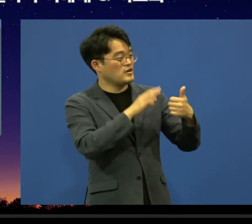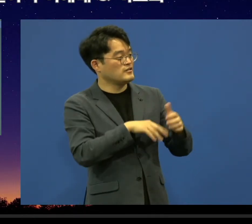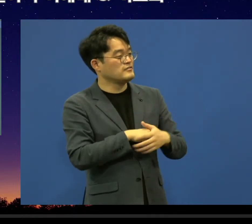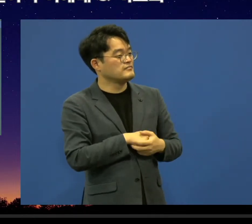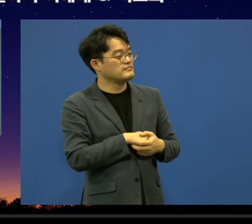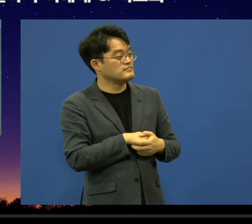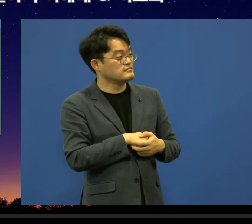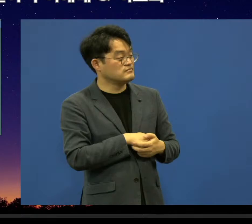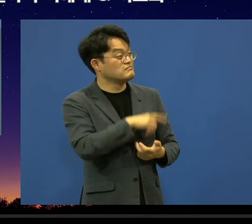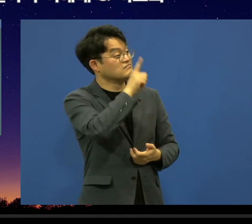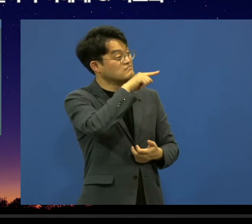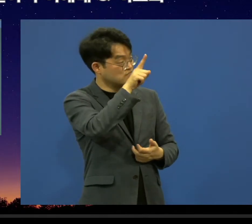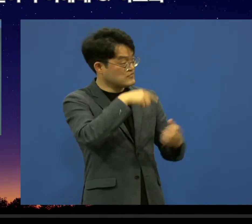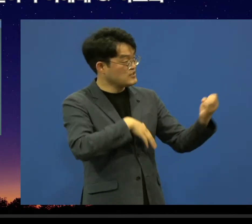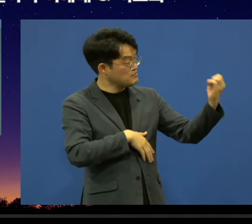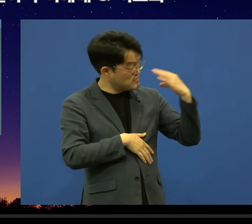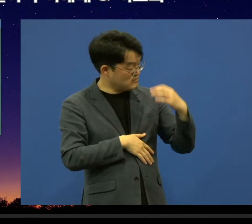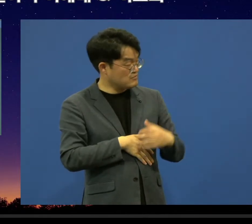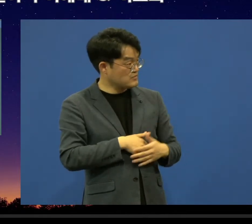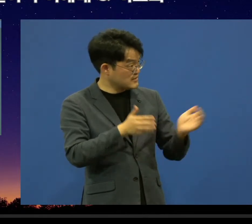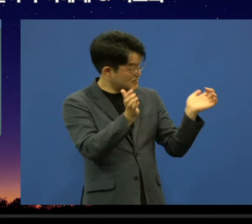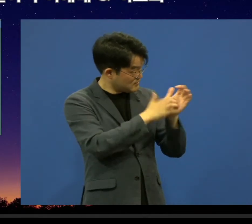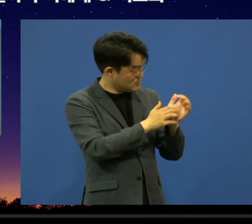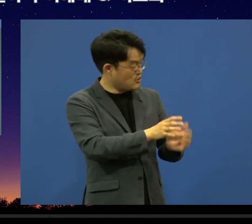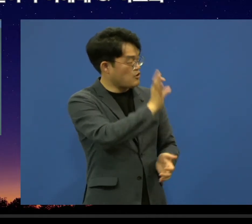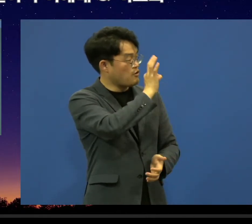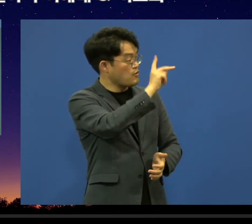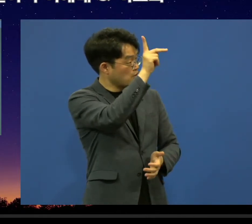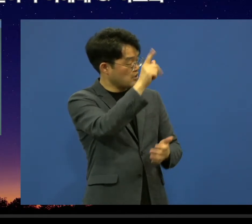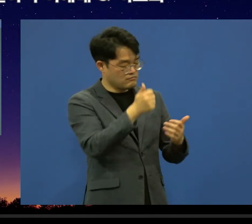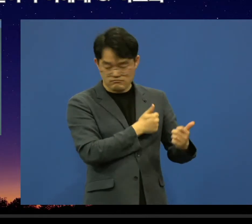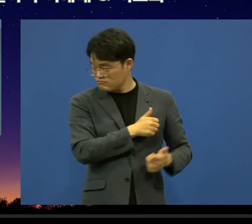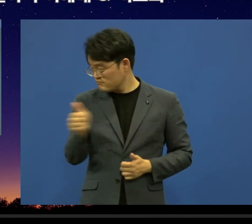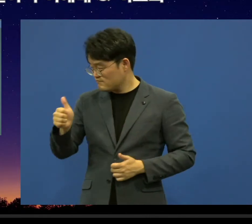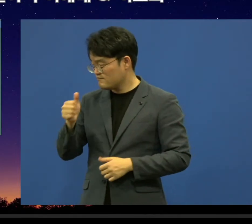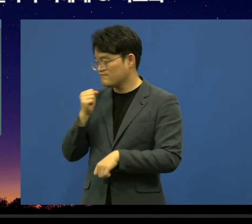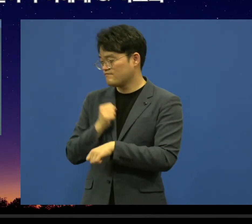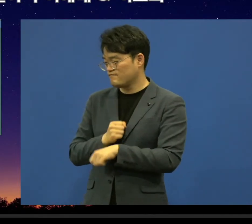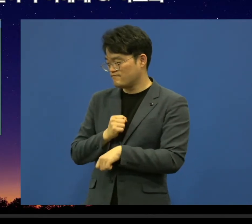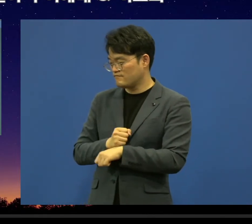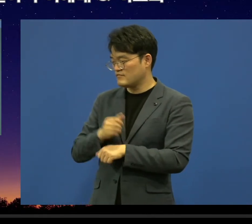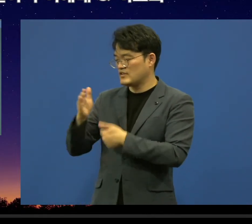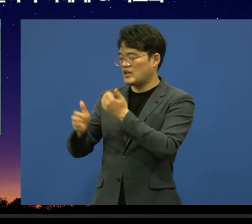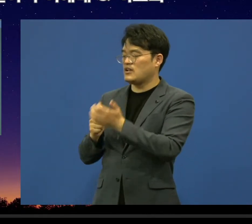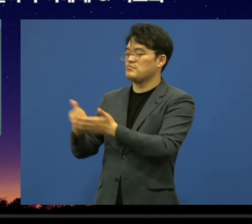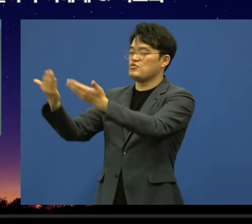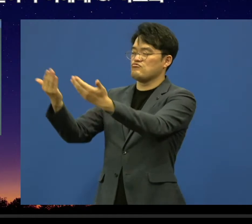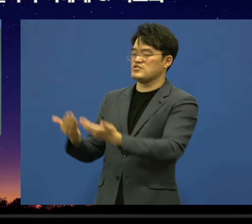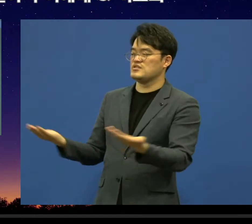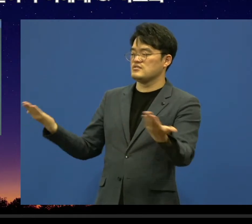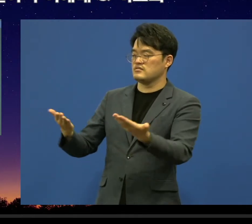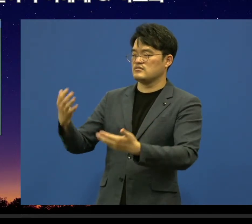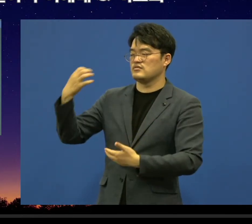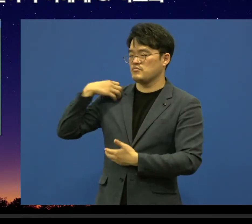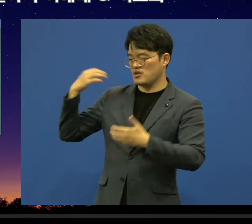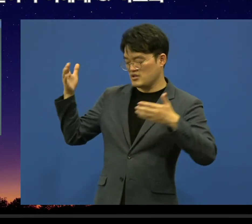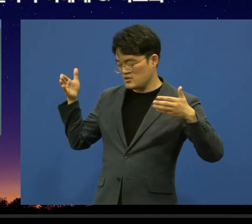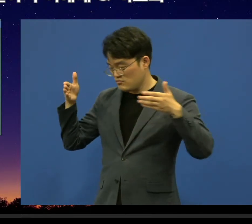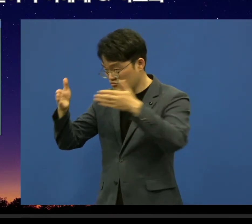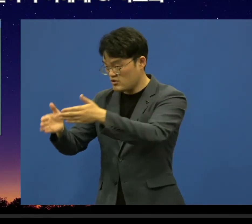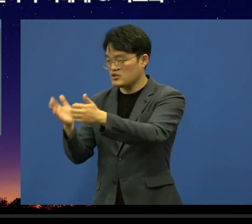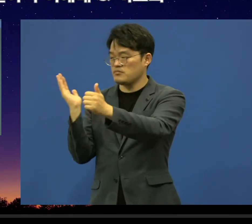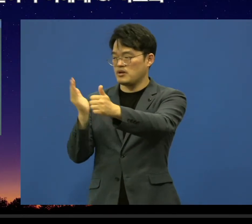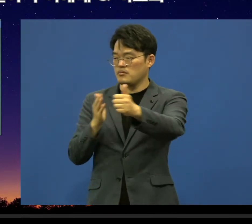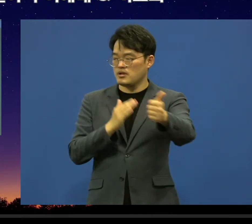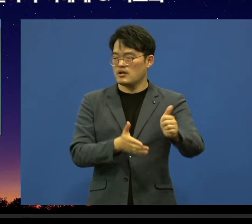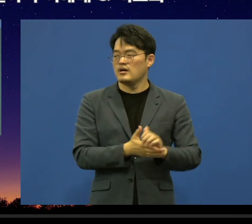그냥 그래 너는 말해라. 말 다 했니? 오케이 하고 돌아서서 하나님이 주신 사명에 집중하시기를 바라겠습니다.